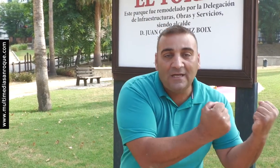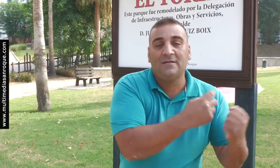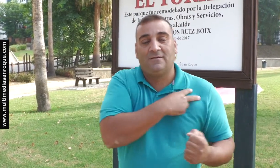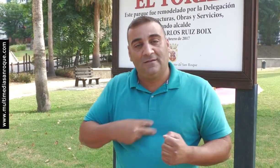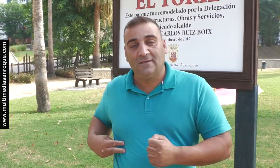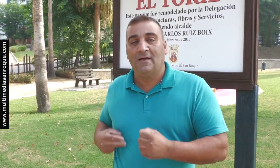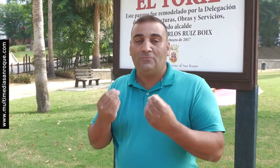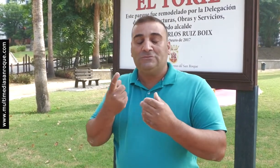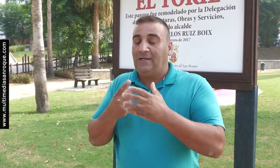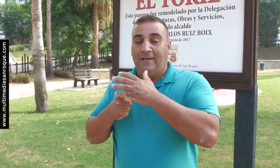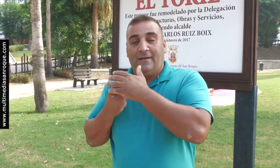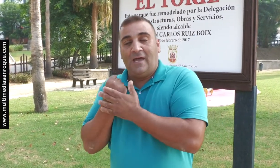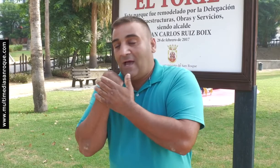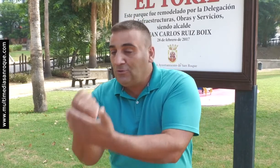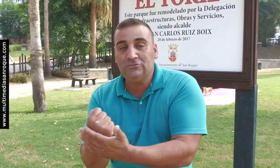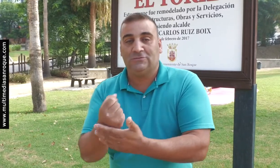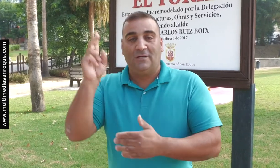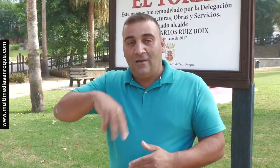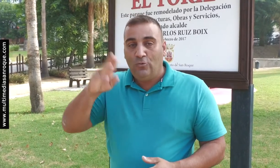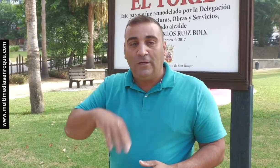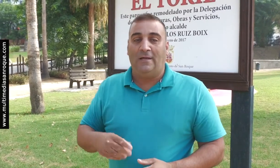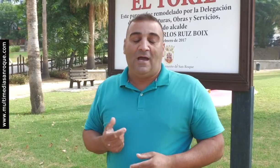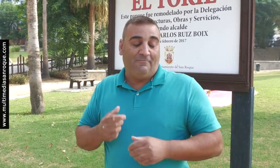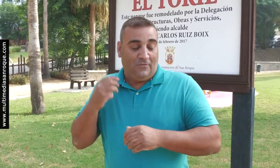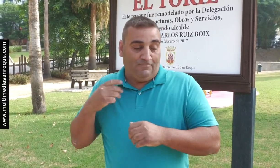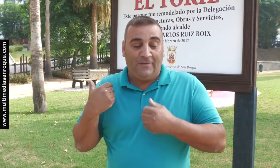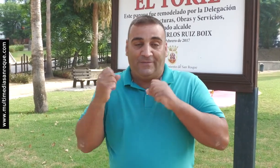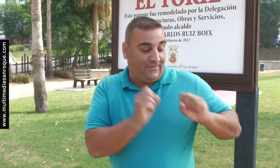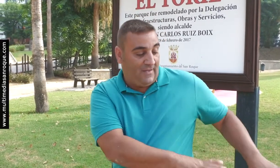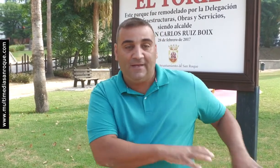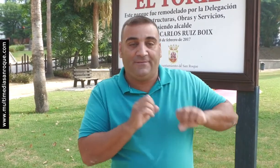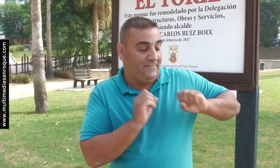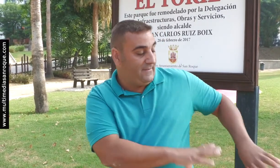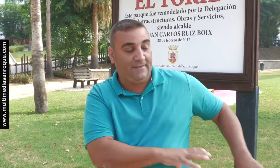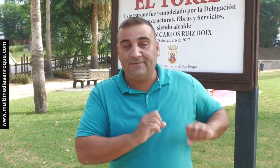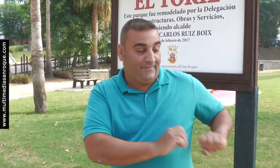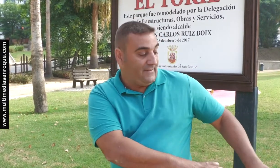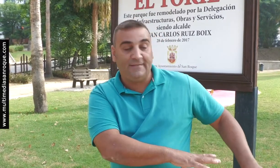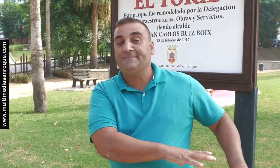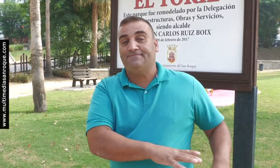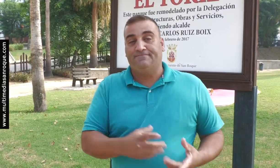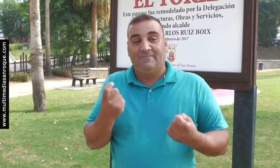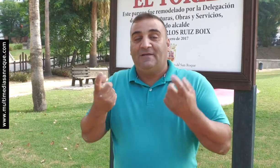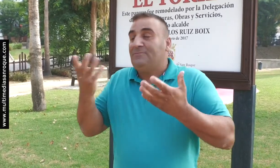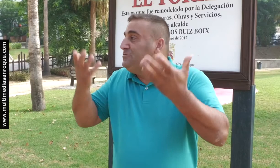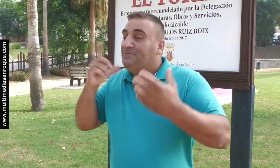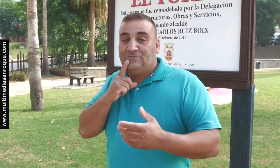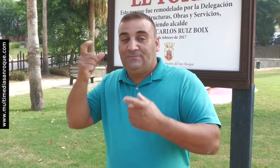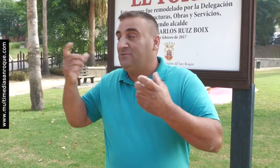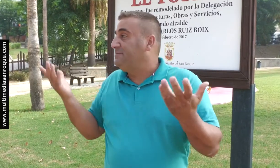los poderes públicos en general han carecido de un protagonismo de apoyo hacia el colectivo nuestro y nos